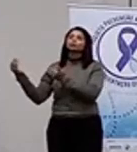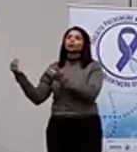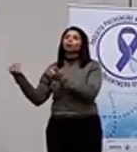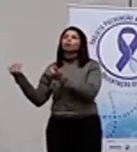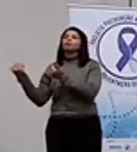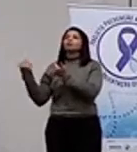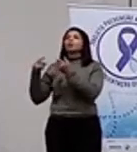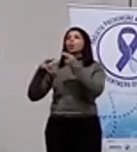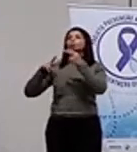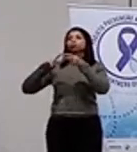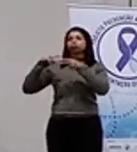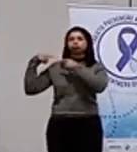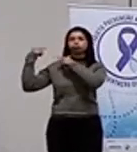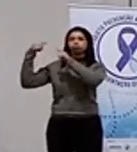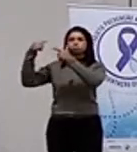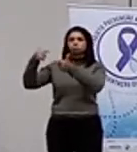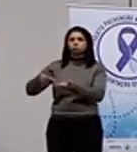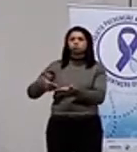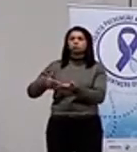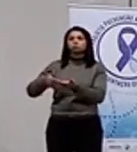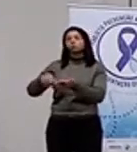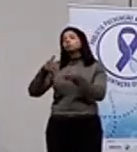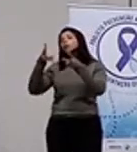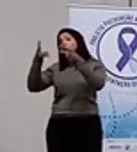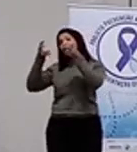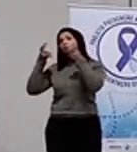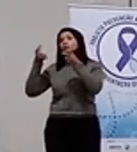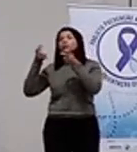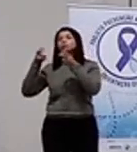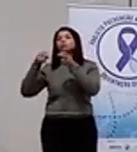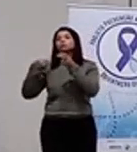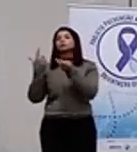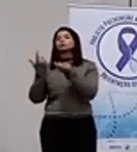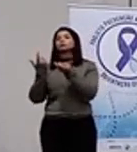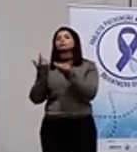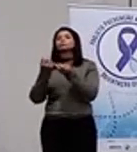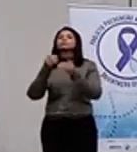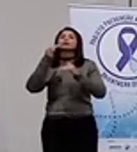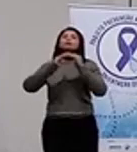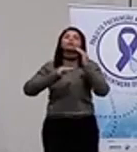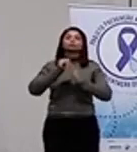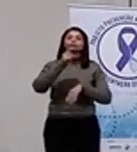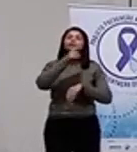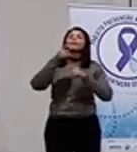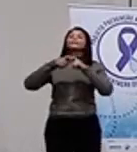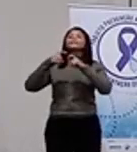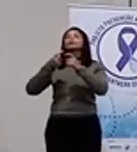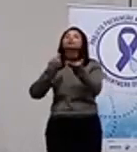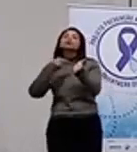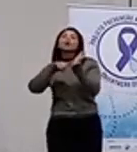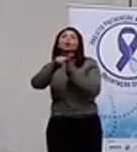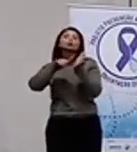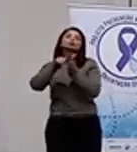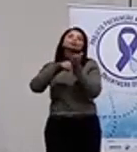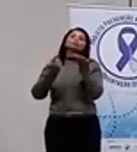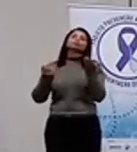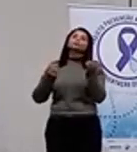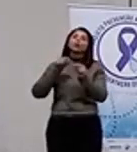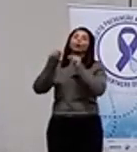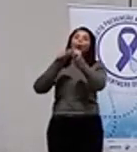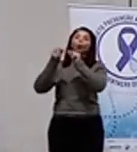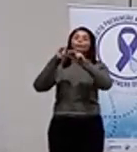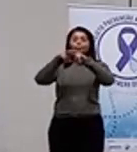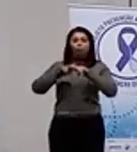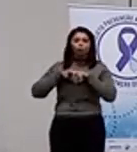gerações, isso chama atenção. E é engraçado que, às vezes, na consulta, quando você pergunta por outro motivo, aí, de repente, meu pai morreu disso,